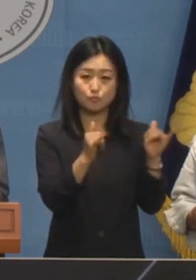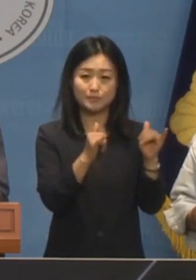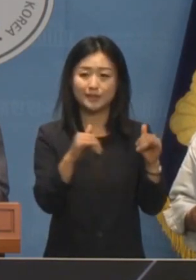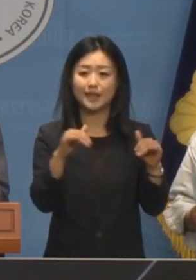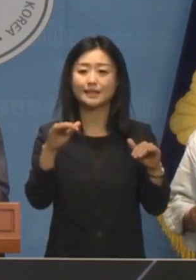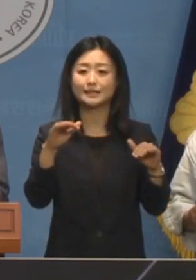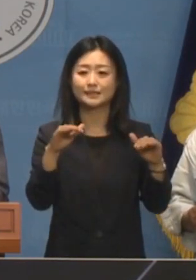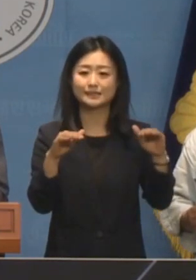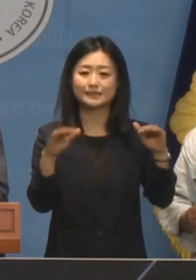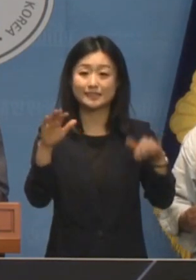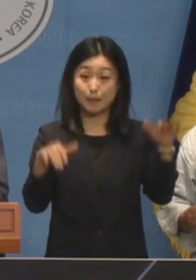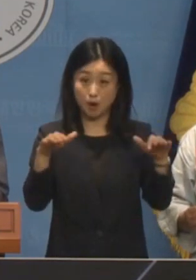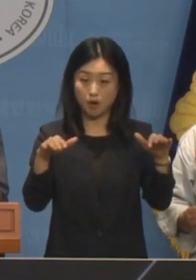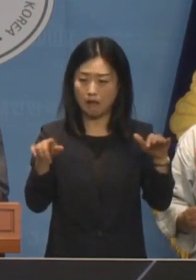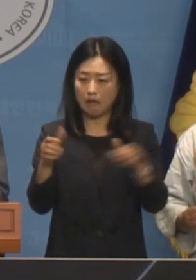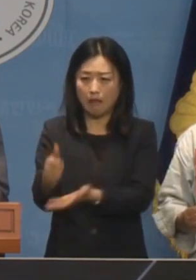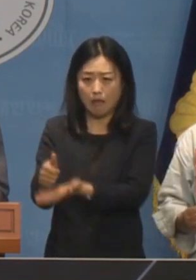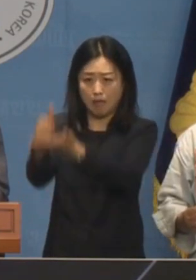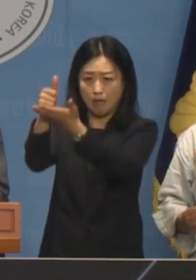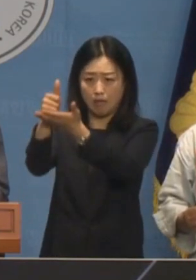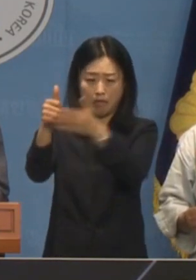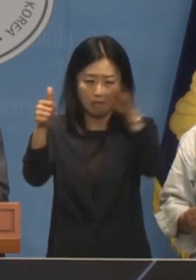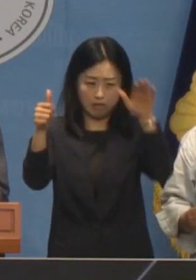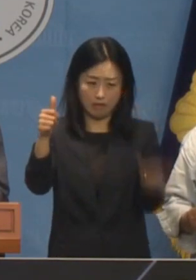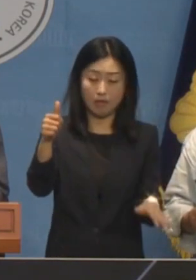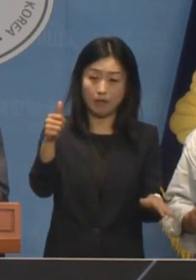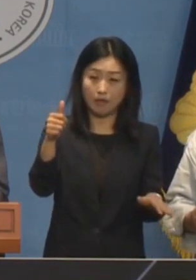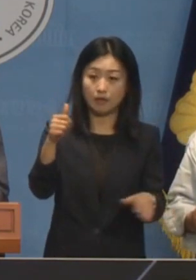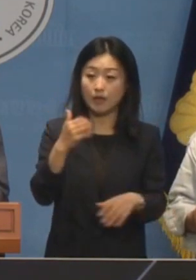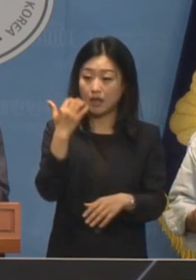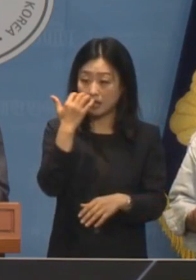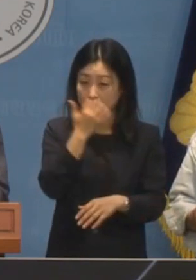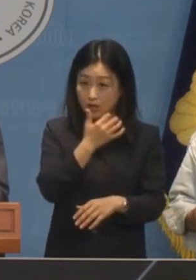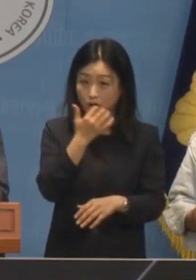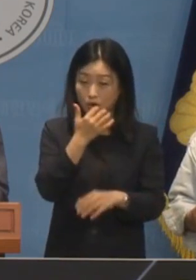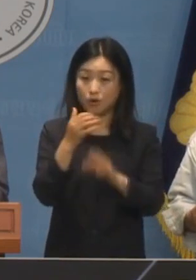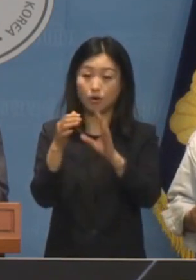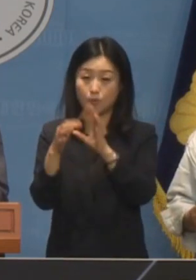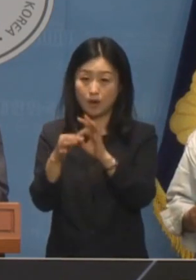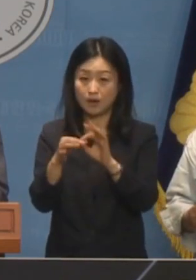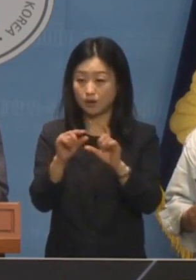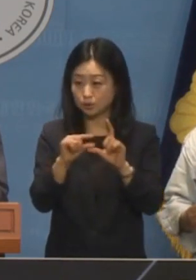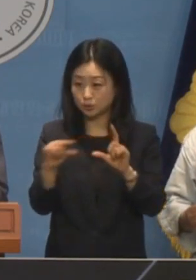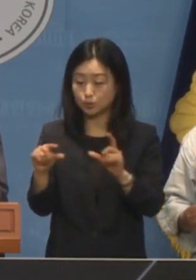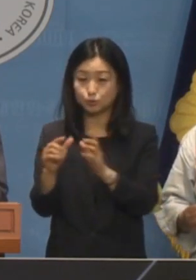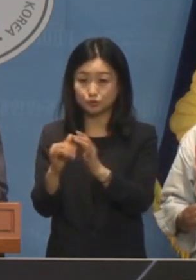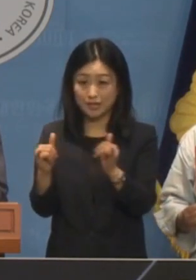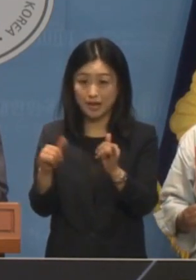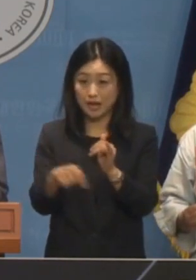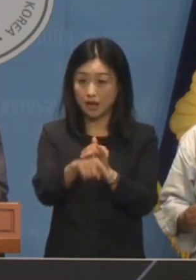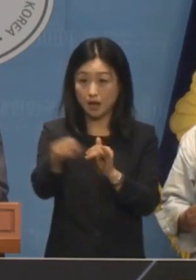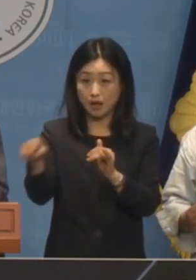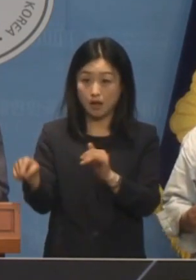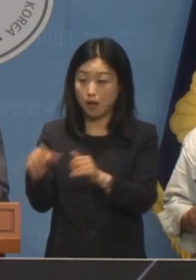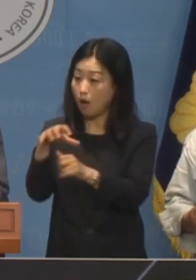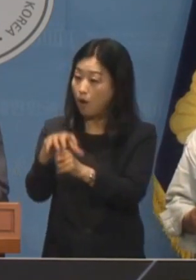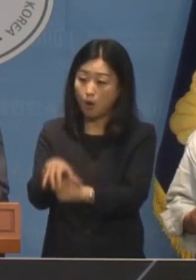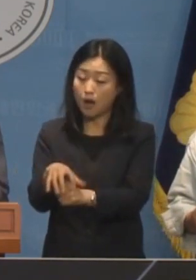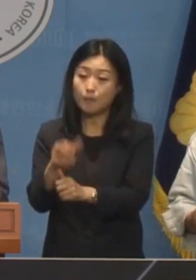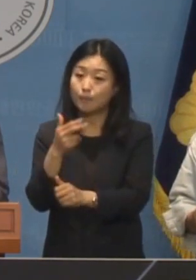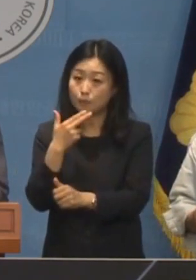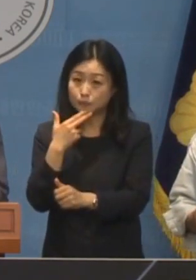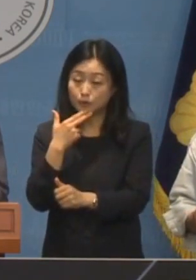것이다. 지금 대한민국에서 동성애자나 성전환자는 어떠한 편견이나 억압을 당하는 일이 없다.